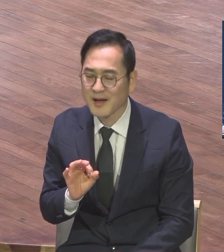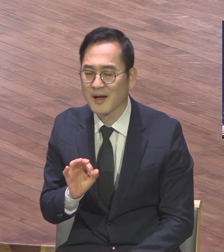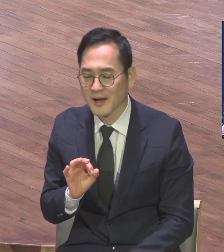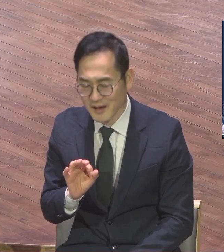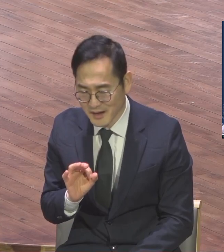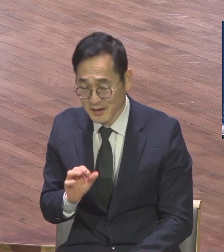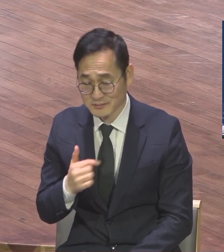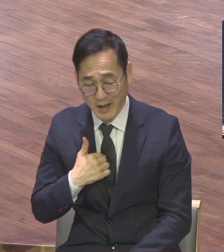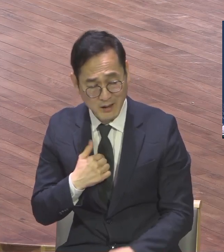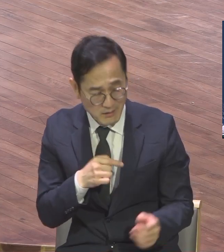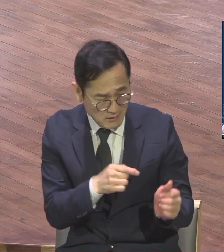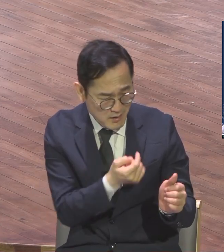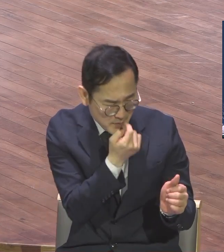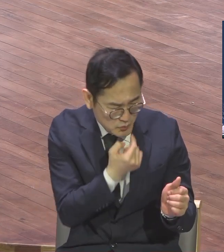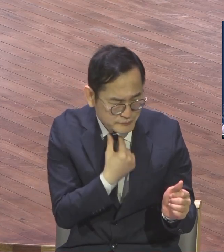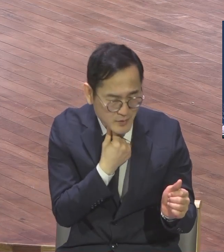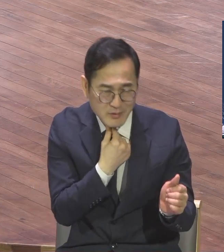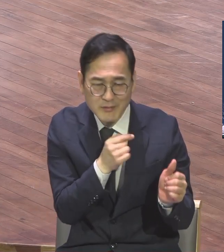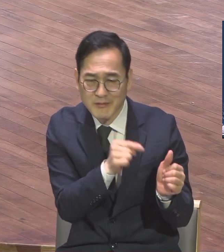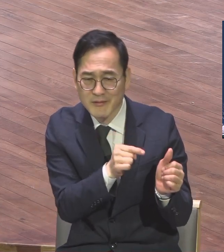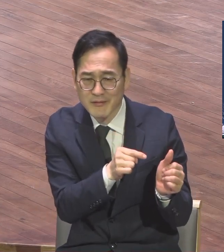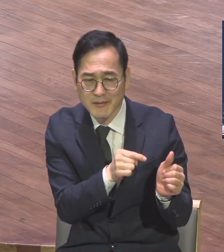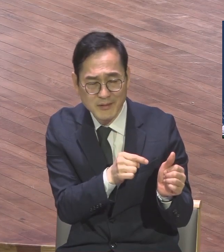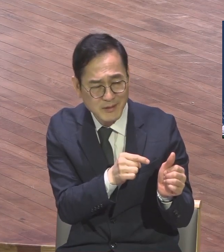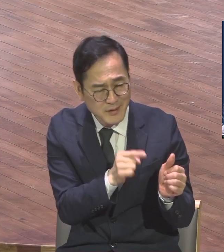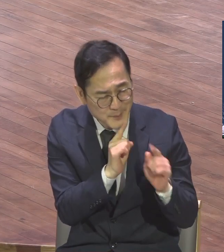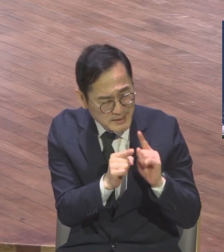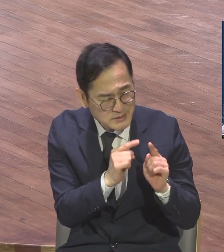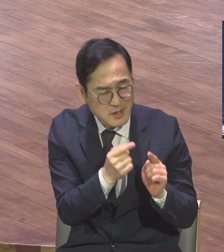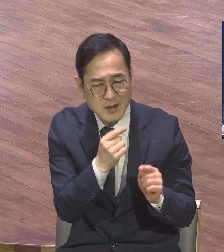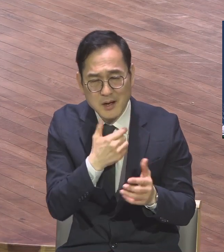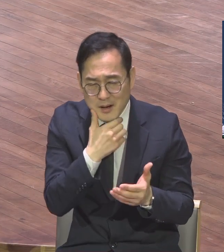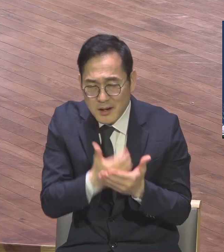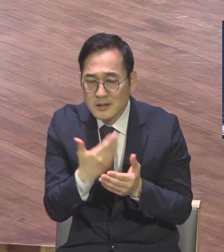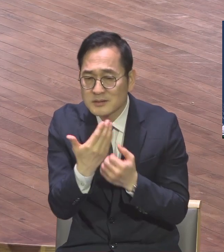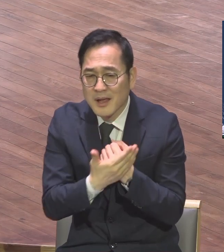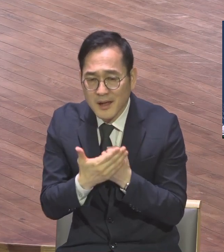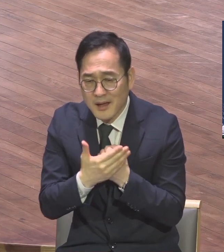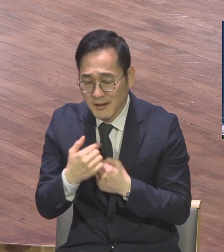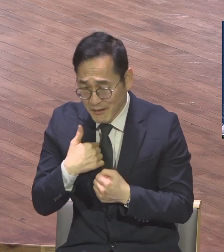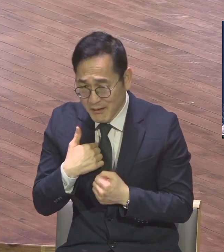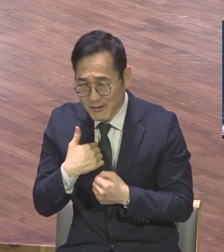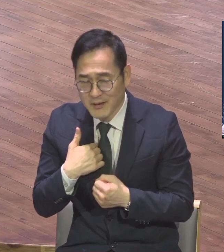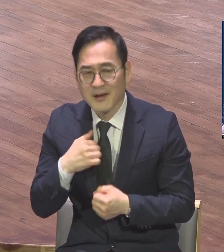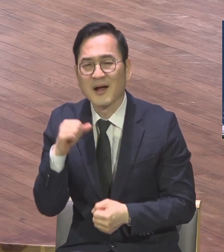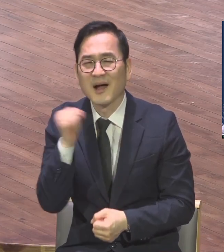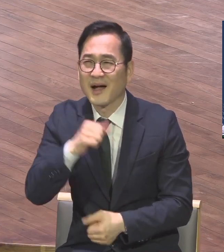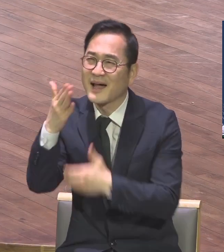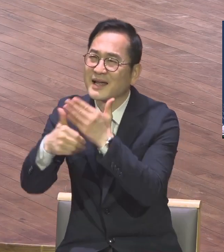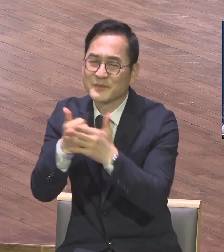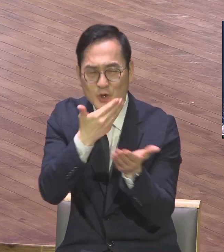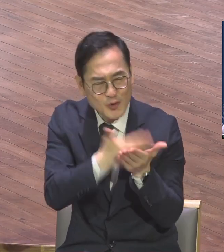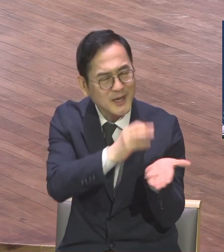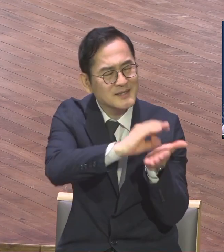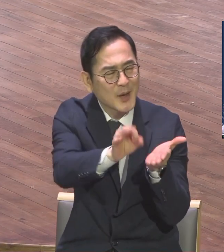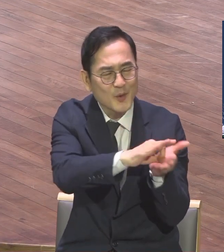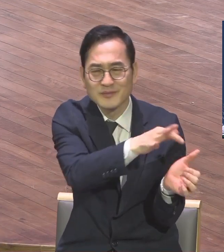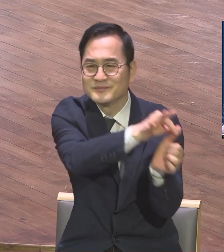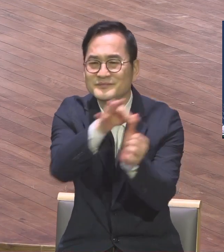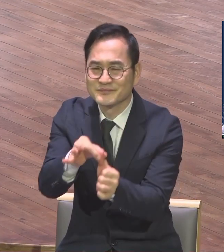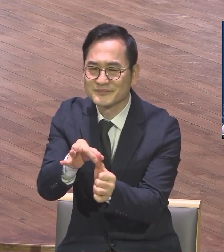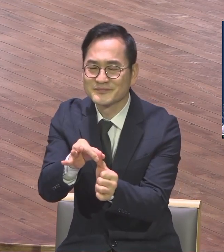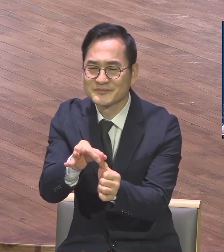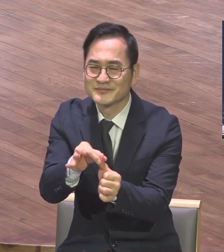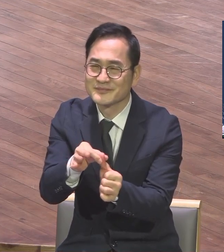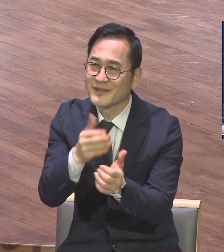목사님을 이렇게 귀히 쓰시는구나. 제가 아침에도 우리 고 목사님에게 좀